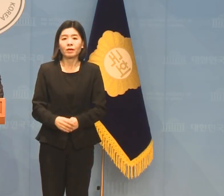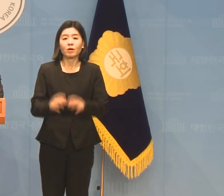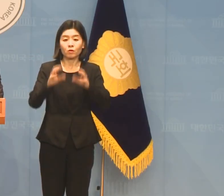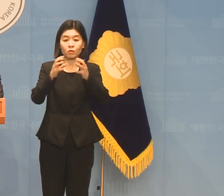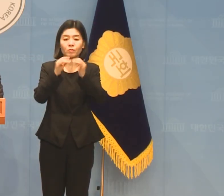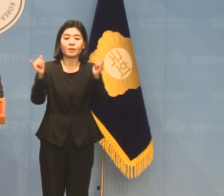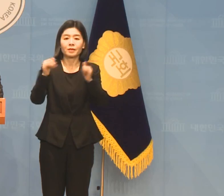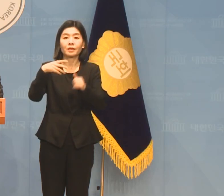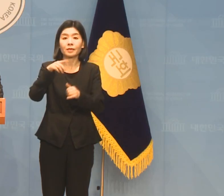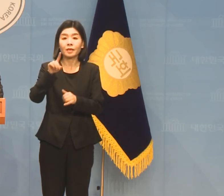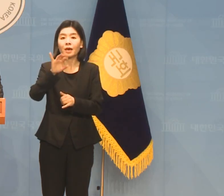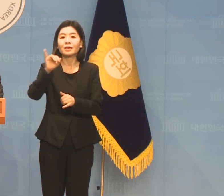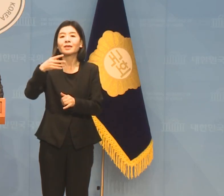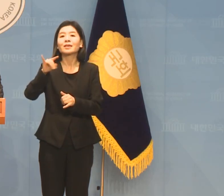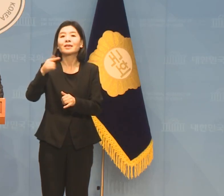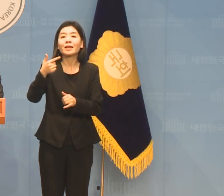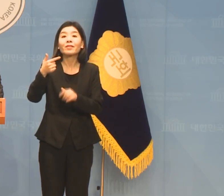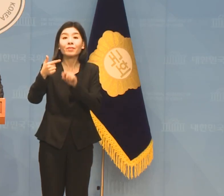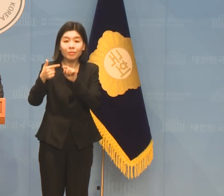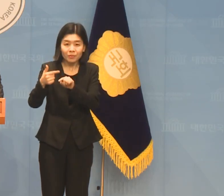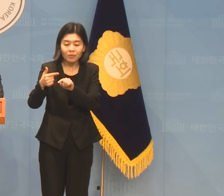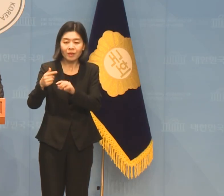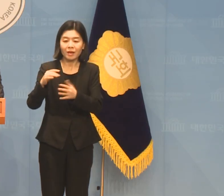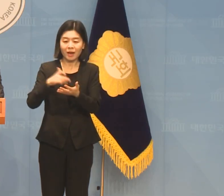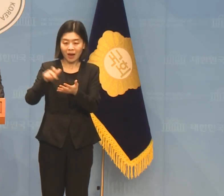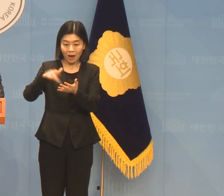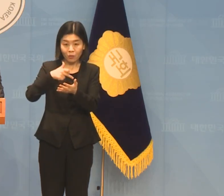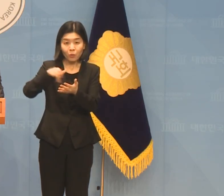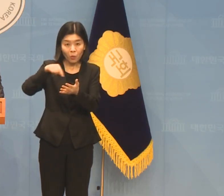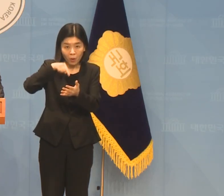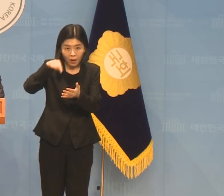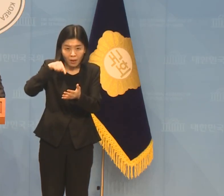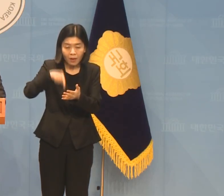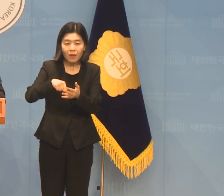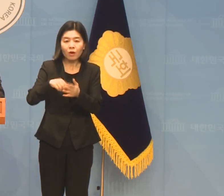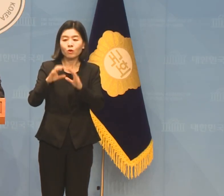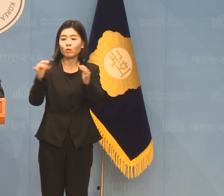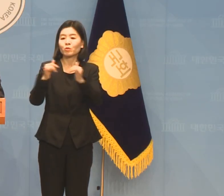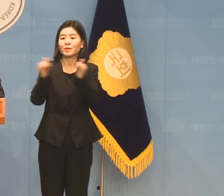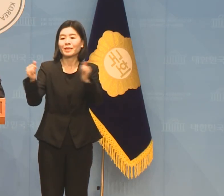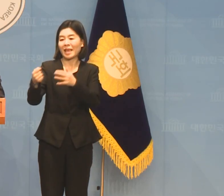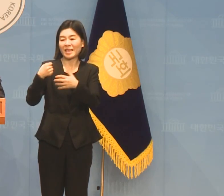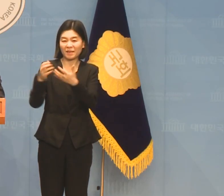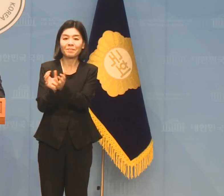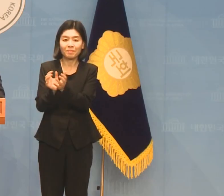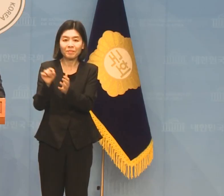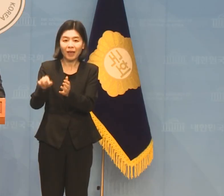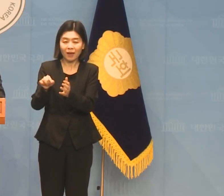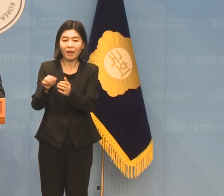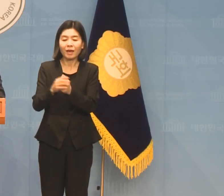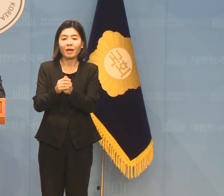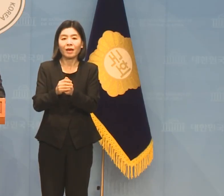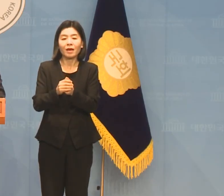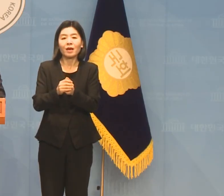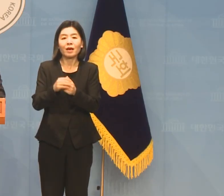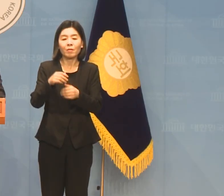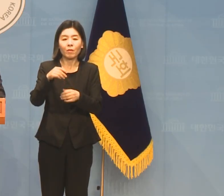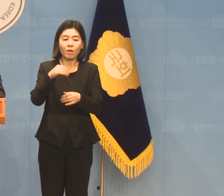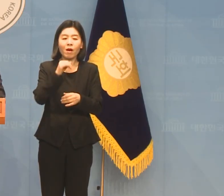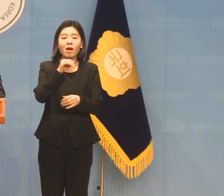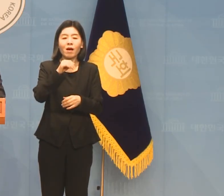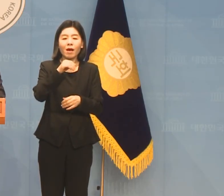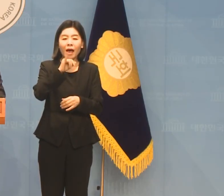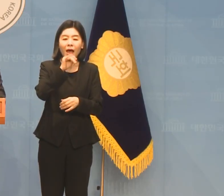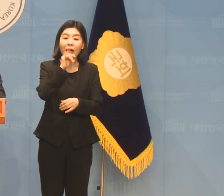사이렌은 카카오톡에서 국민의힘 국민 사이렌 검색 또는 아이디 PPP